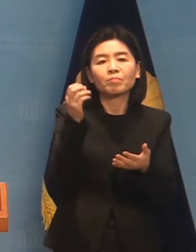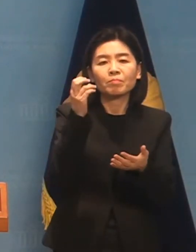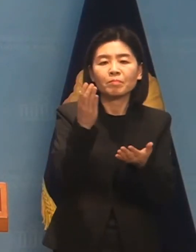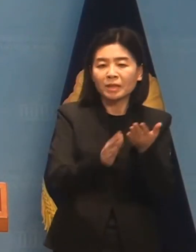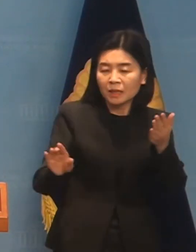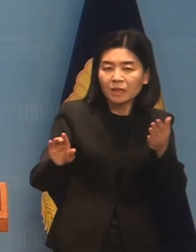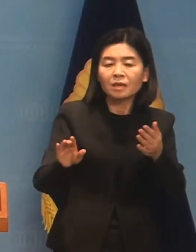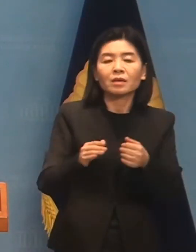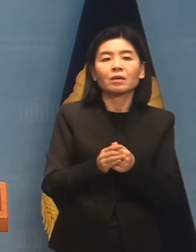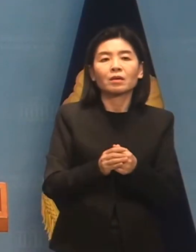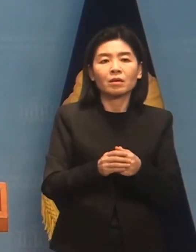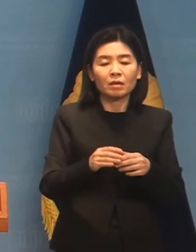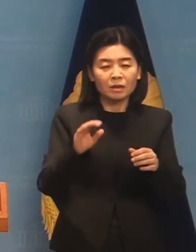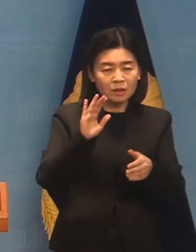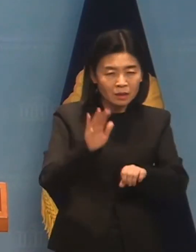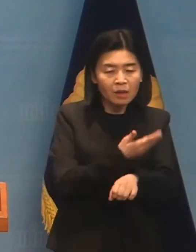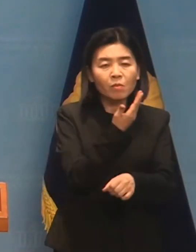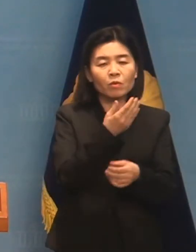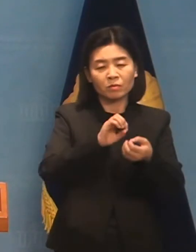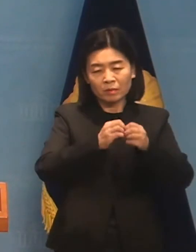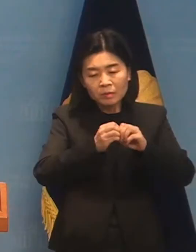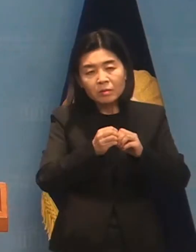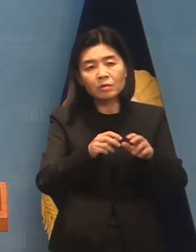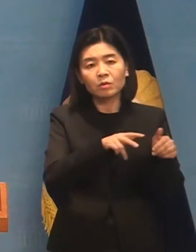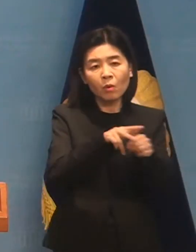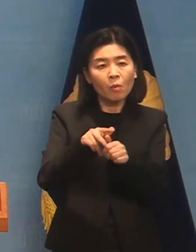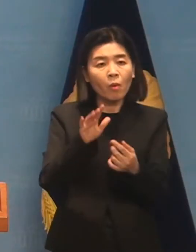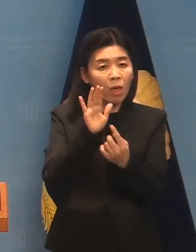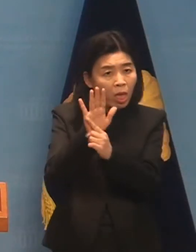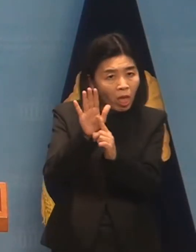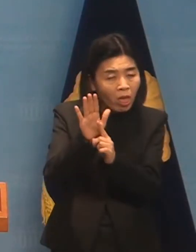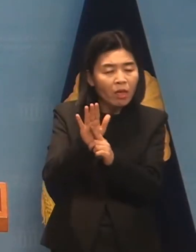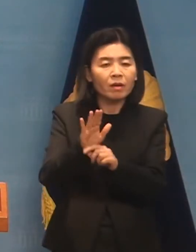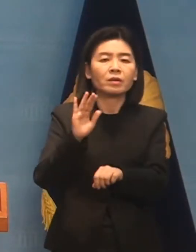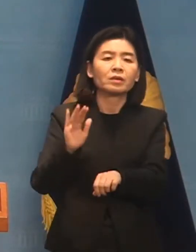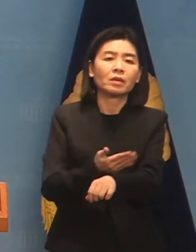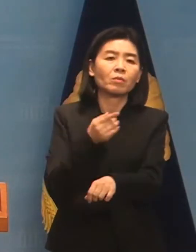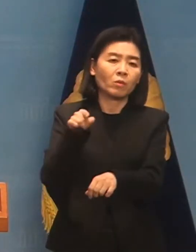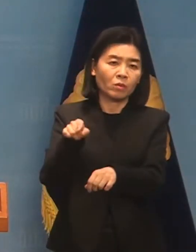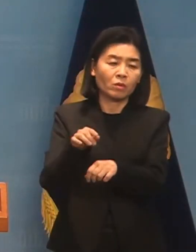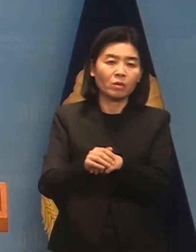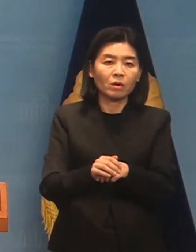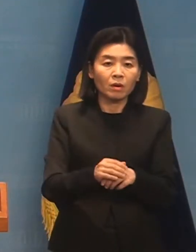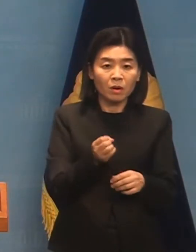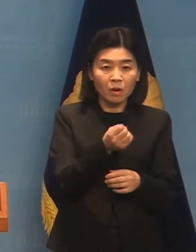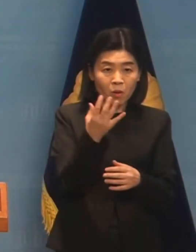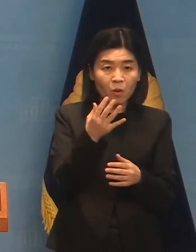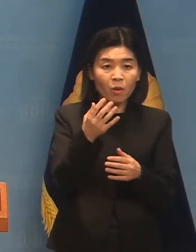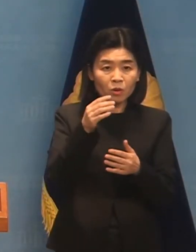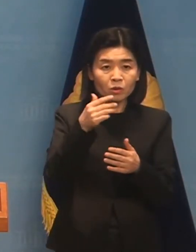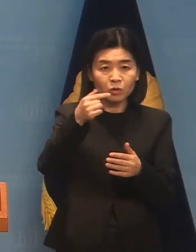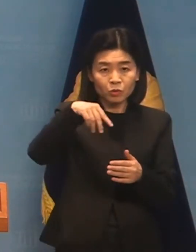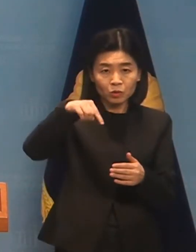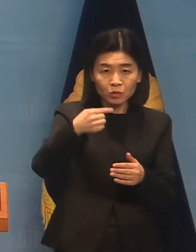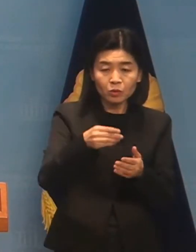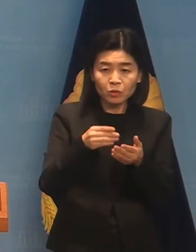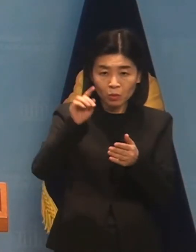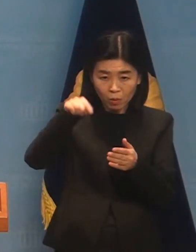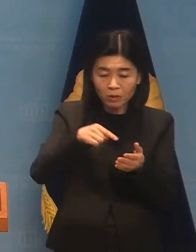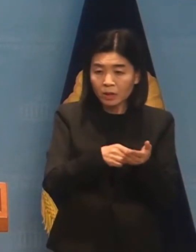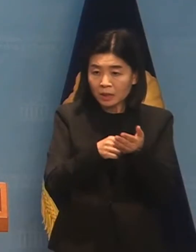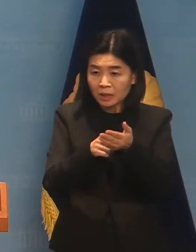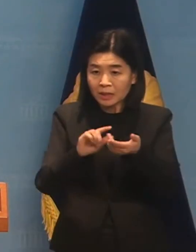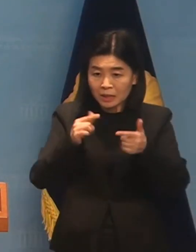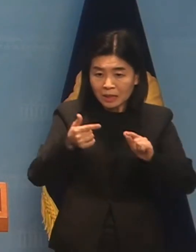잘못된 수치로 왜곡된 정보를 주려는 오도된 행위입니다. 다행히 언론사 측은 더불어민주당의 이의 제기를 일부